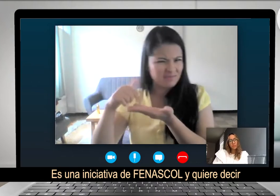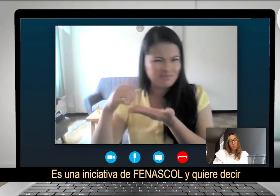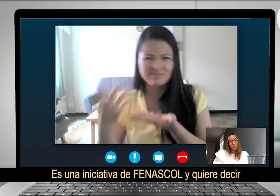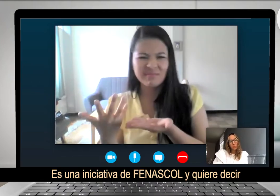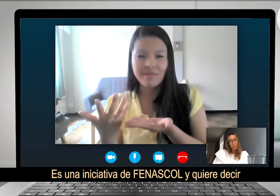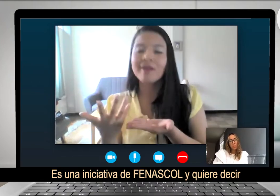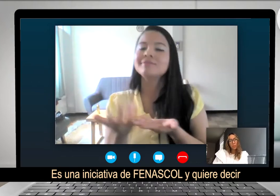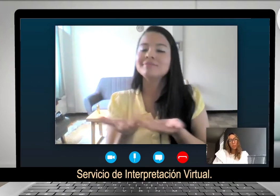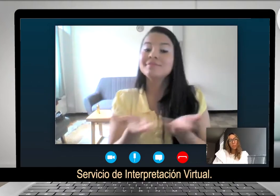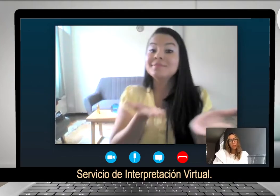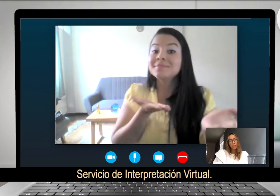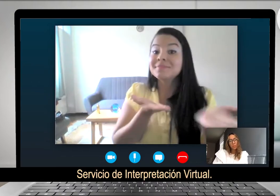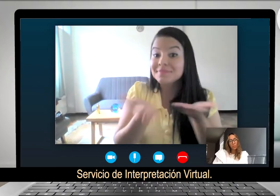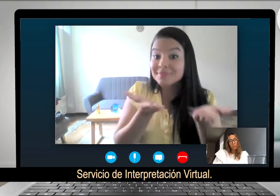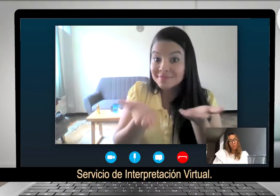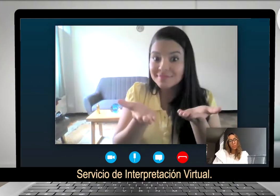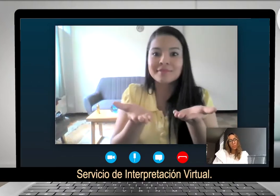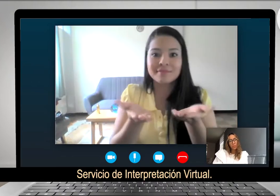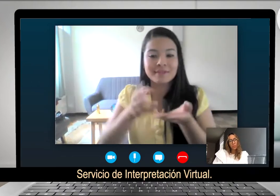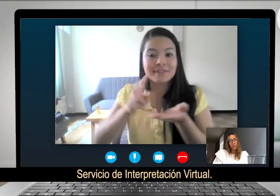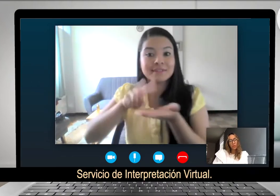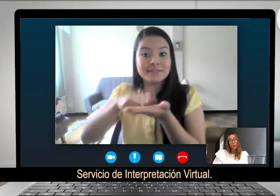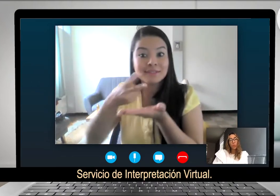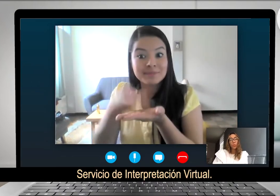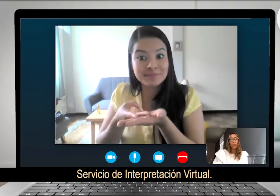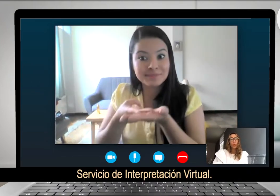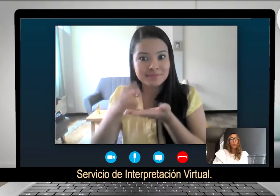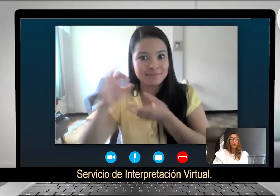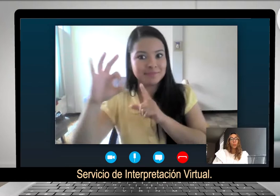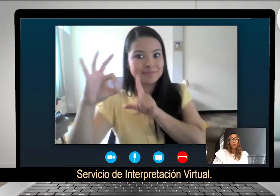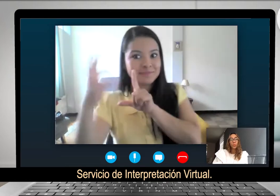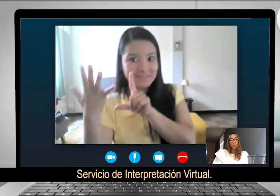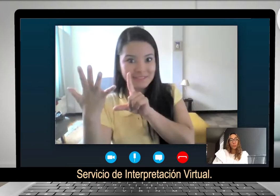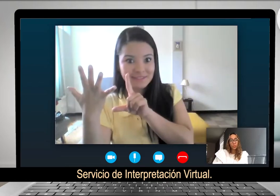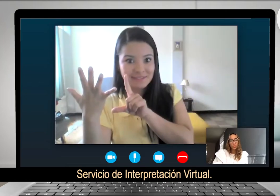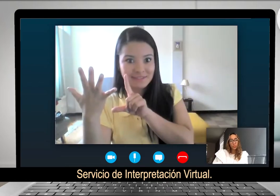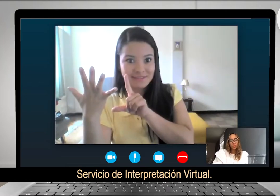Servicio de Interpretación Virtual.